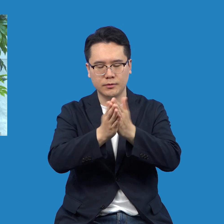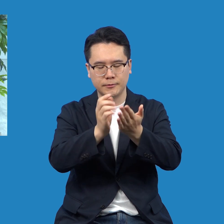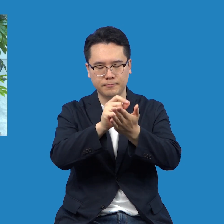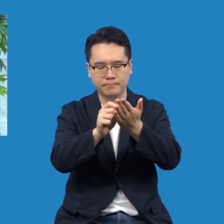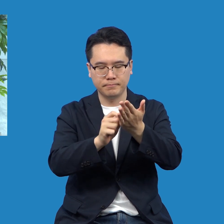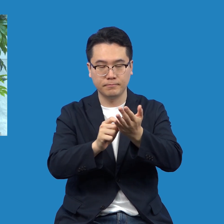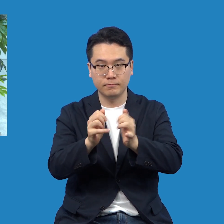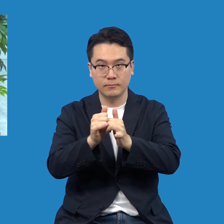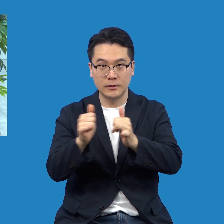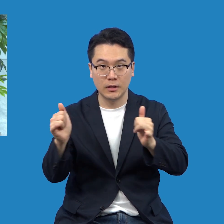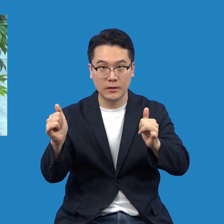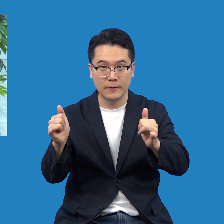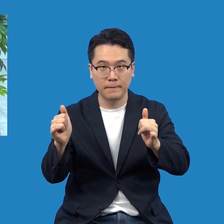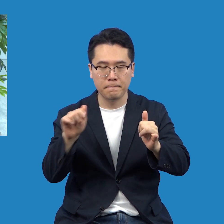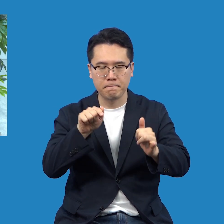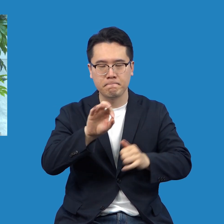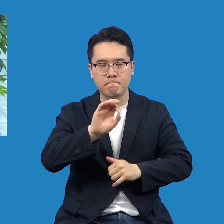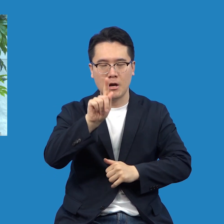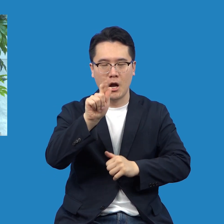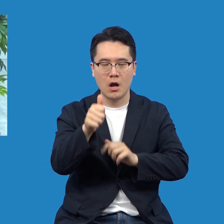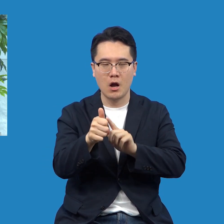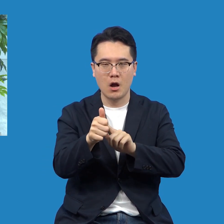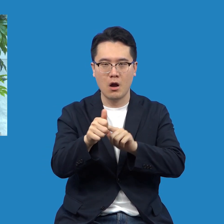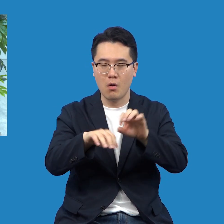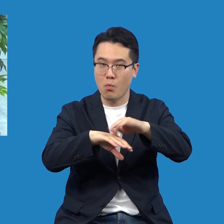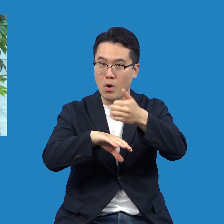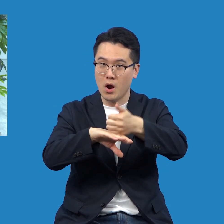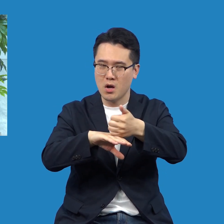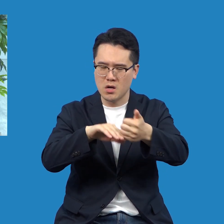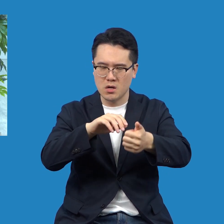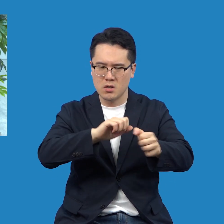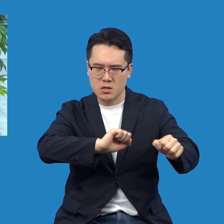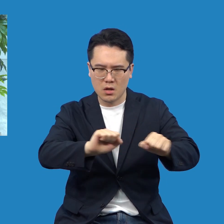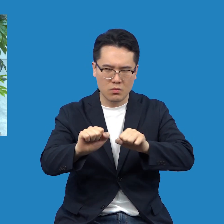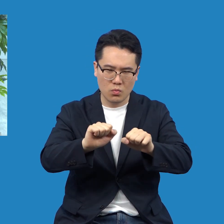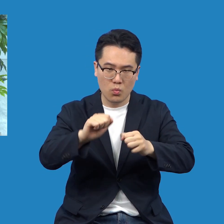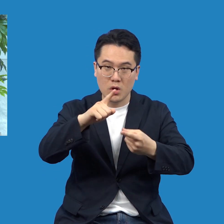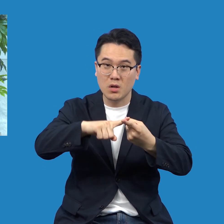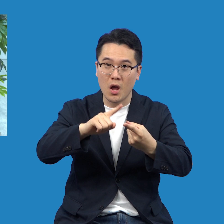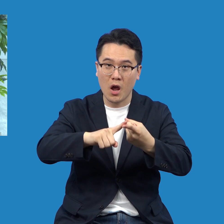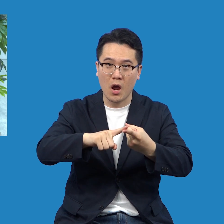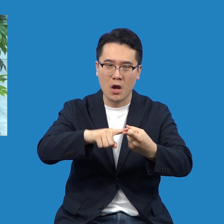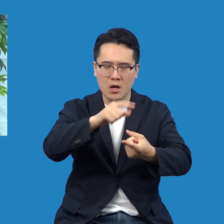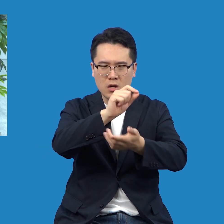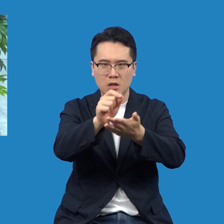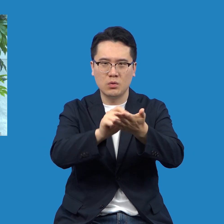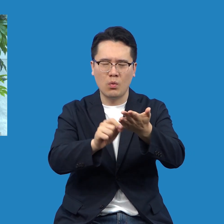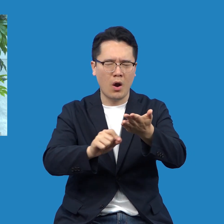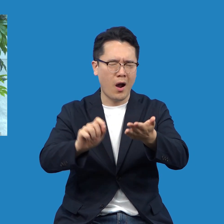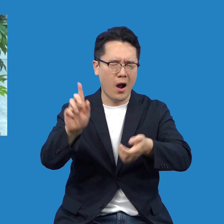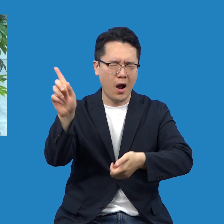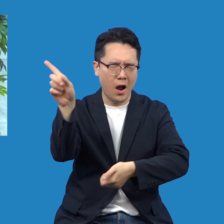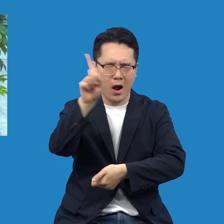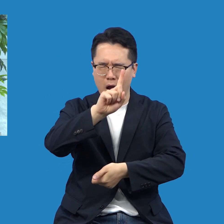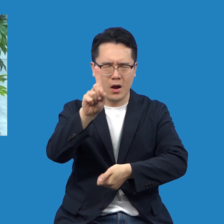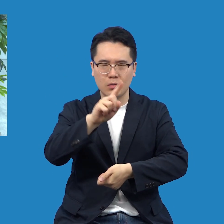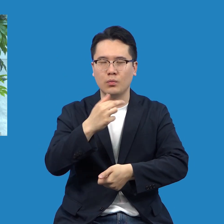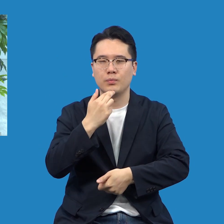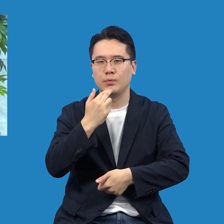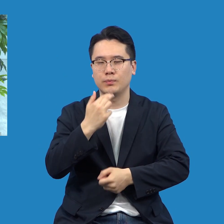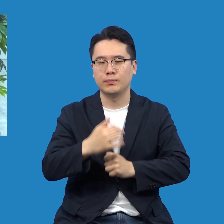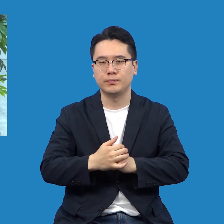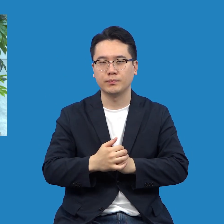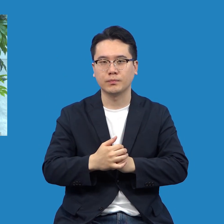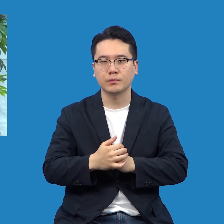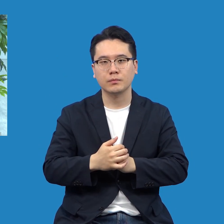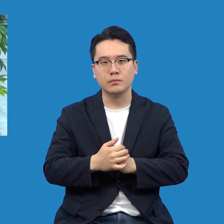했던 그 치적에 대해서 아무것도 기록해 두지를 않고 있습니다. 아시아가